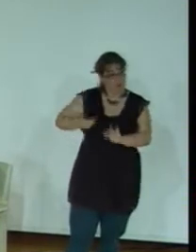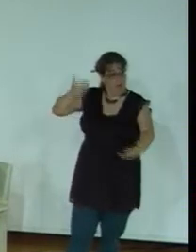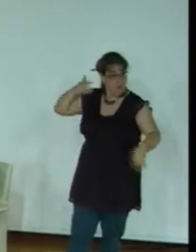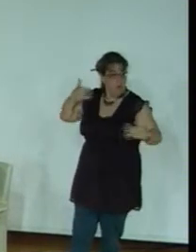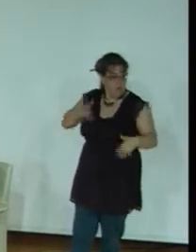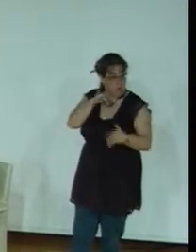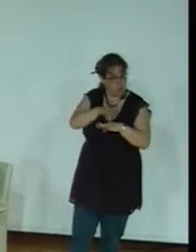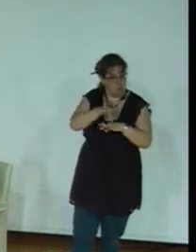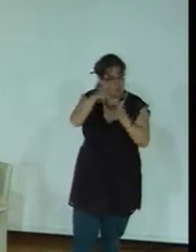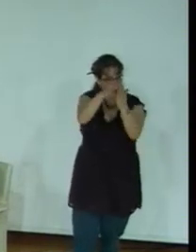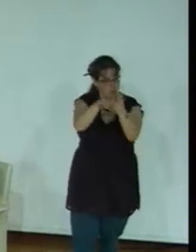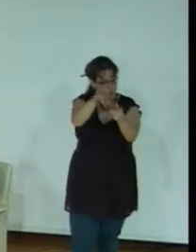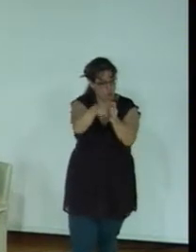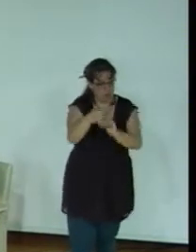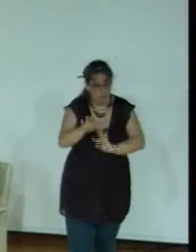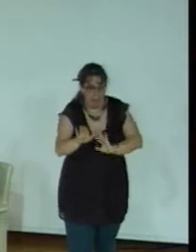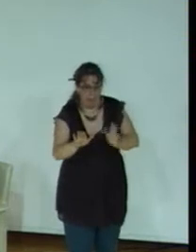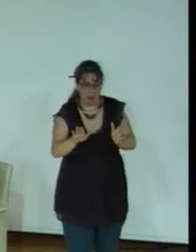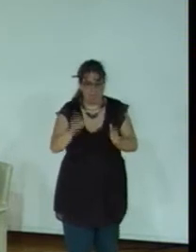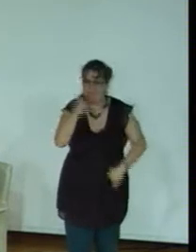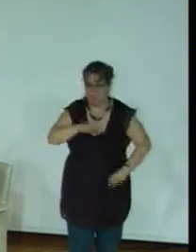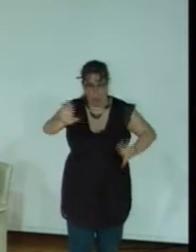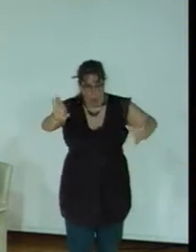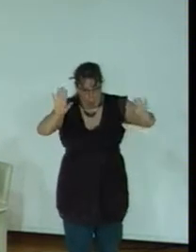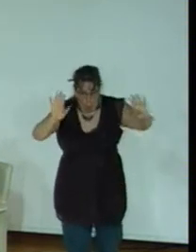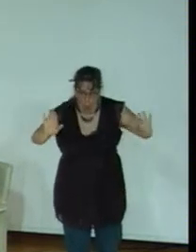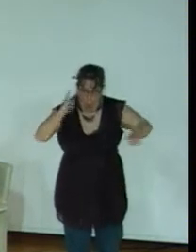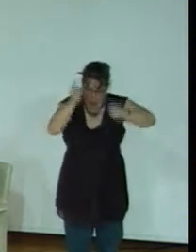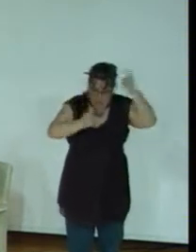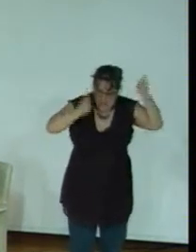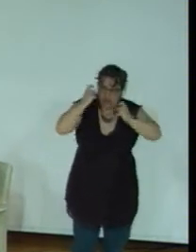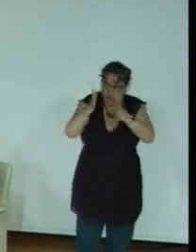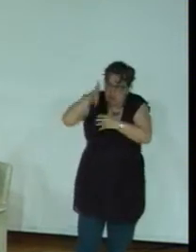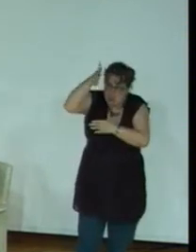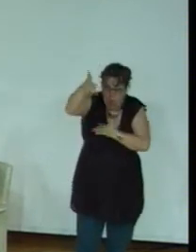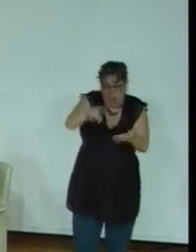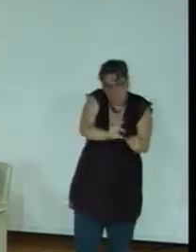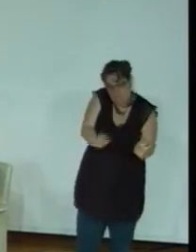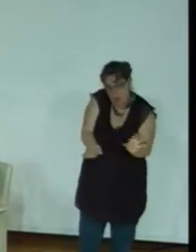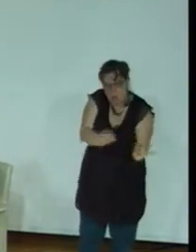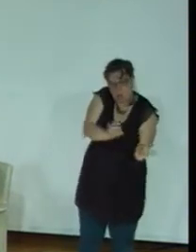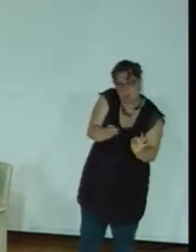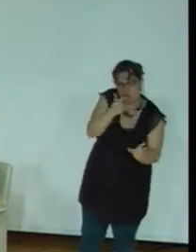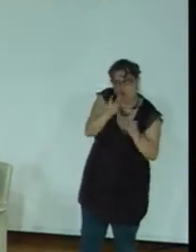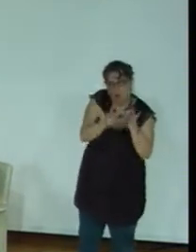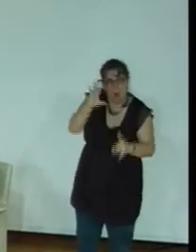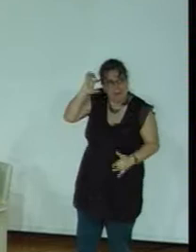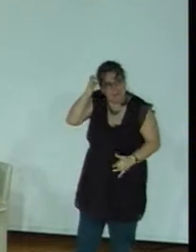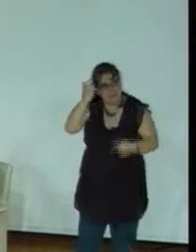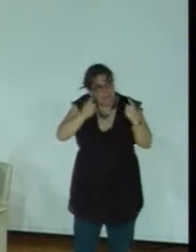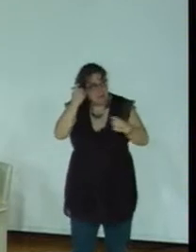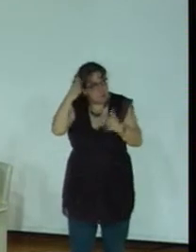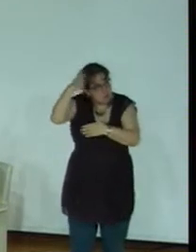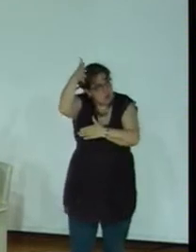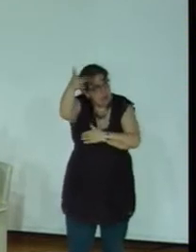toucher la Constitution, c'était avec des pincettes, c'était en prenant soin d'essayer de se projeter, d'essayer de voir quelles seraient les conséquences sur le long terme des choix qui seront